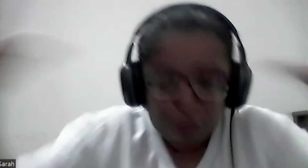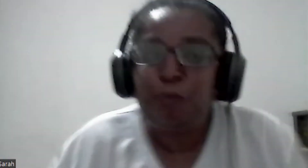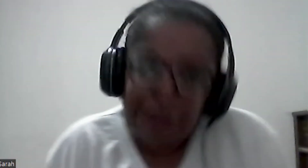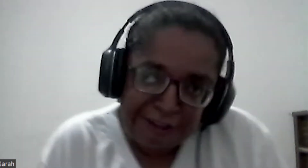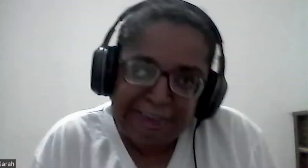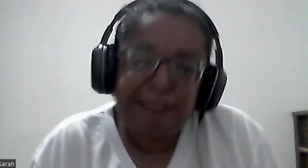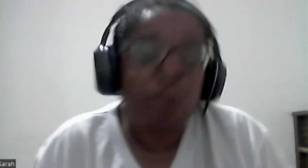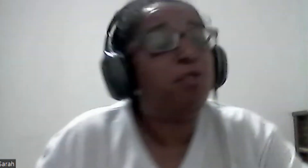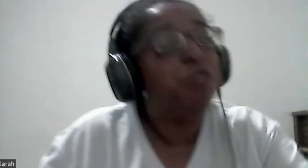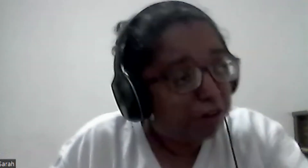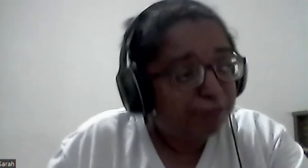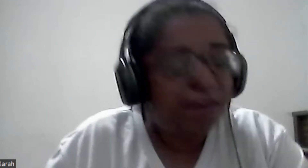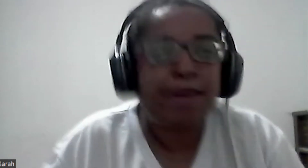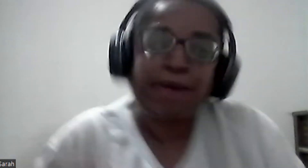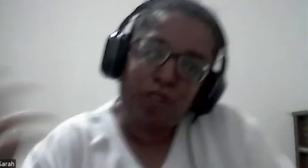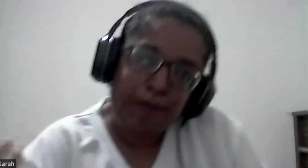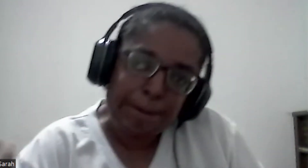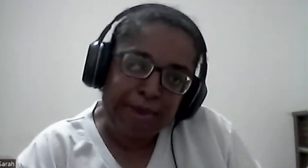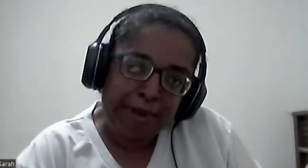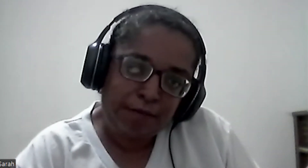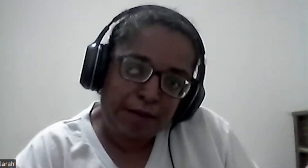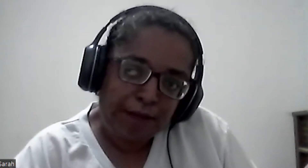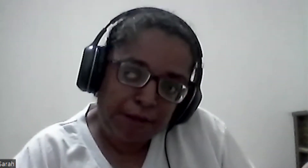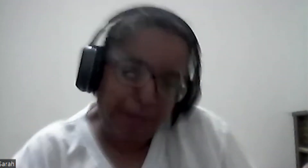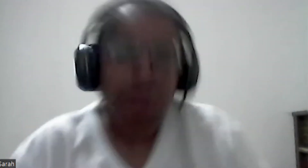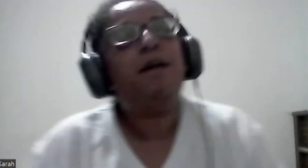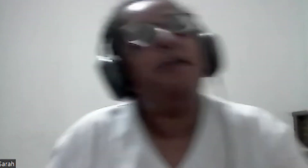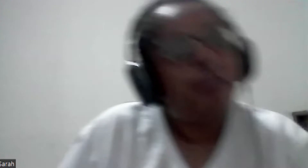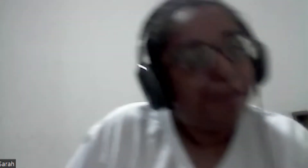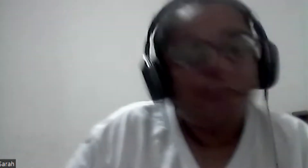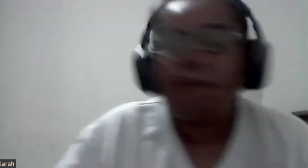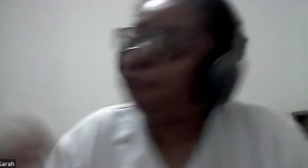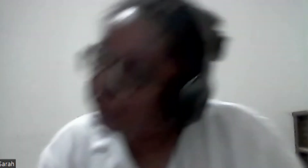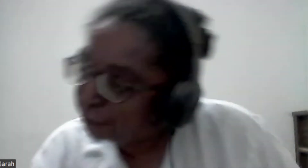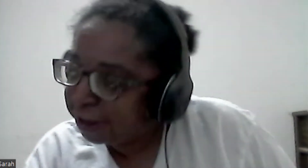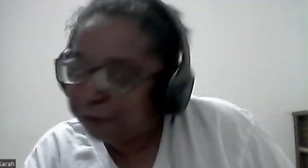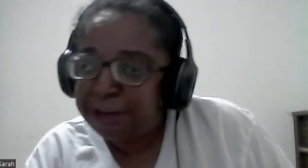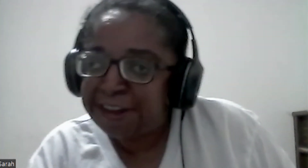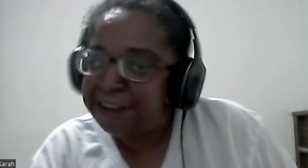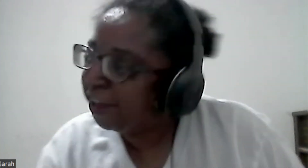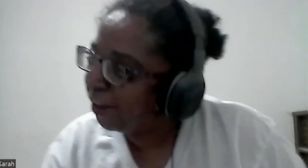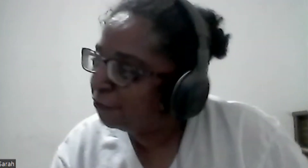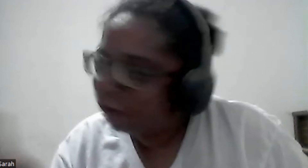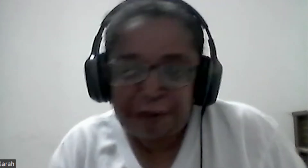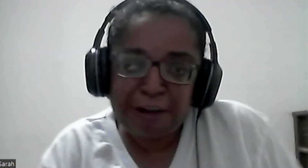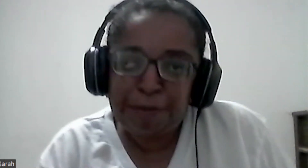tumulto danado. Eu disse, o que foi que você fez? Não, eu só tenho uma piada, não sei o que. Eu falei com a Érica, né? A Érica falou em Libras para